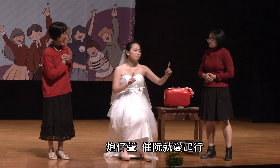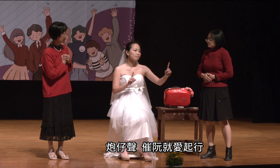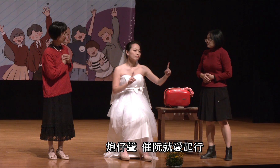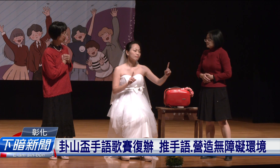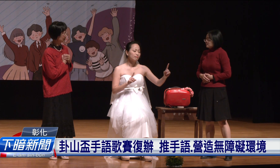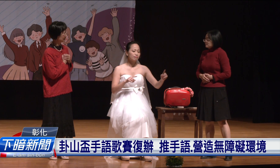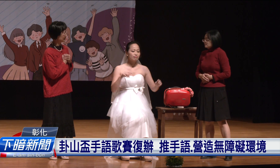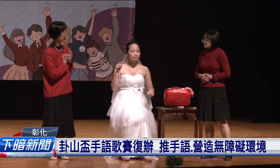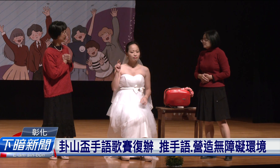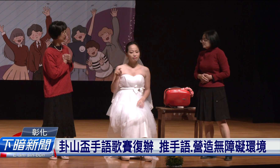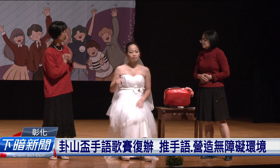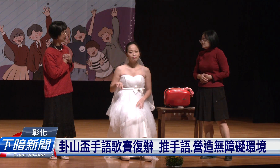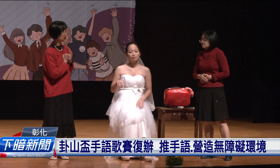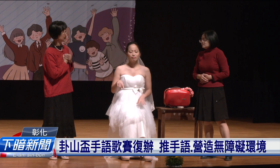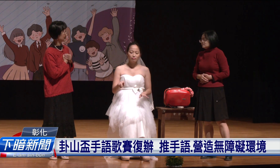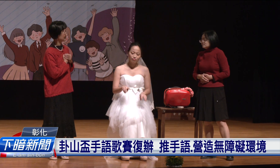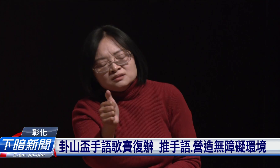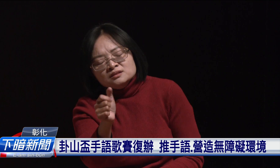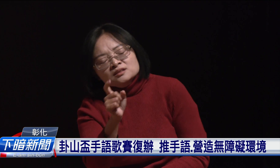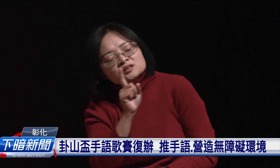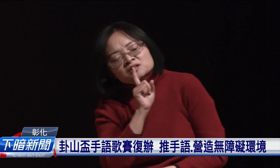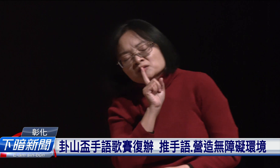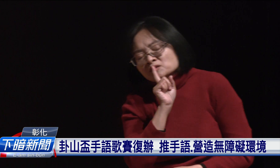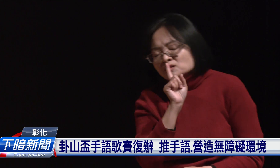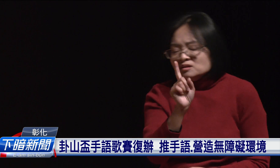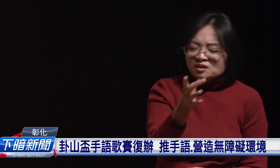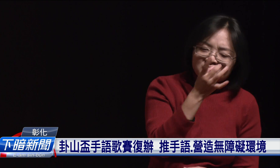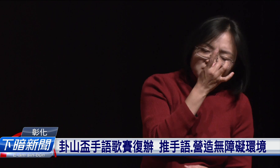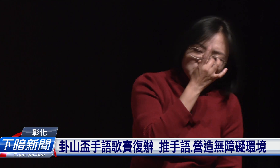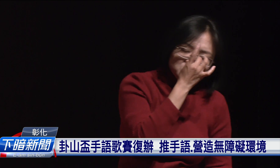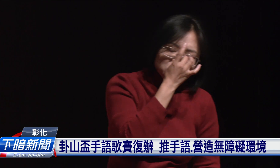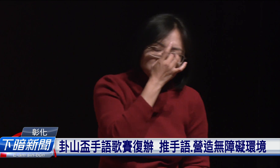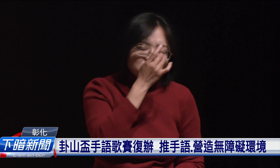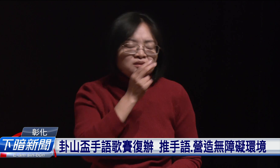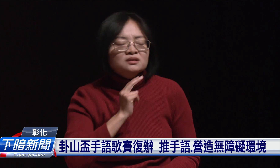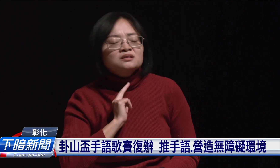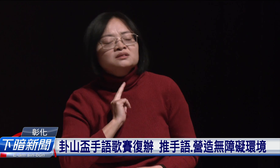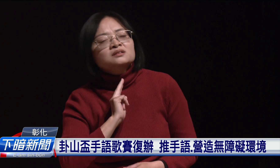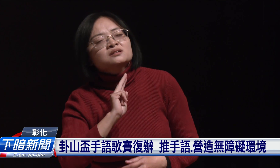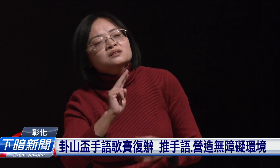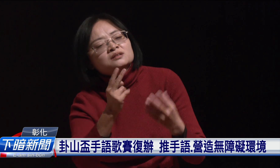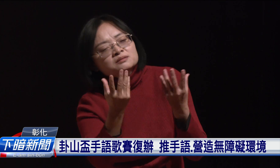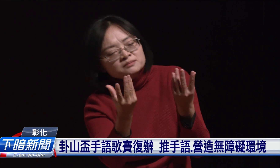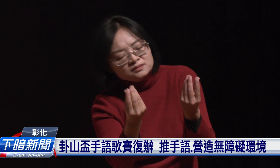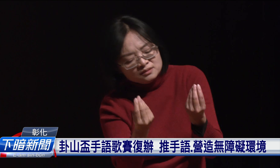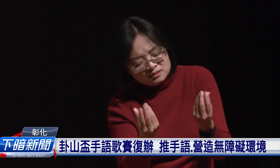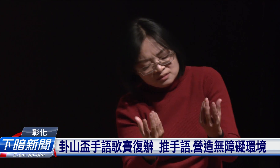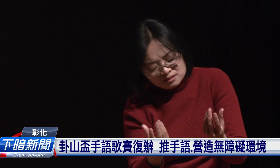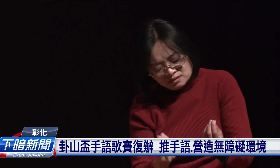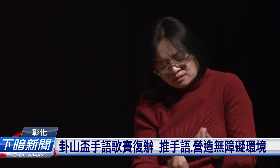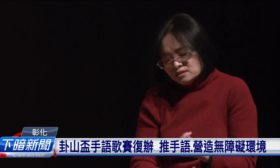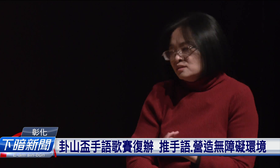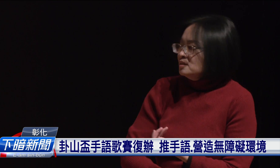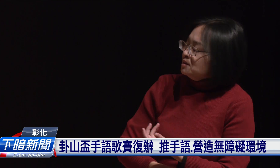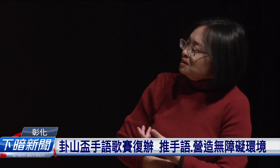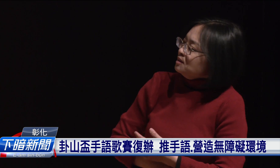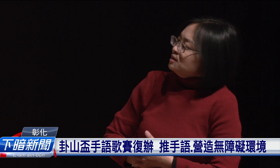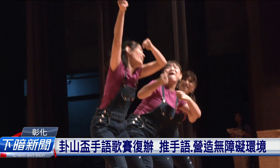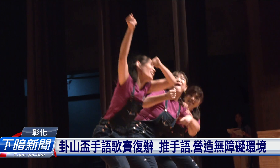讲究的服装，搁有幼路的手艺歌表演，这是财团法人彰化县农政协会举办的全国手艺歌